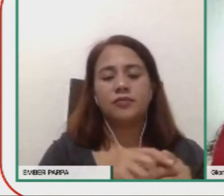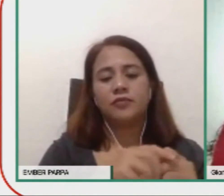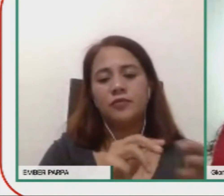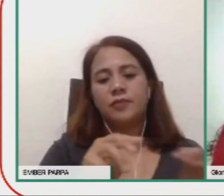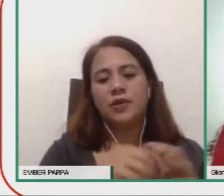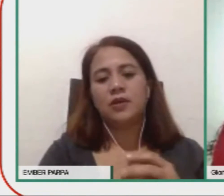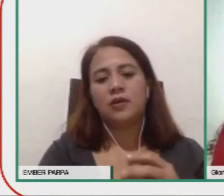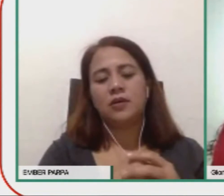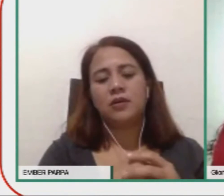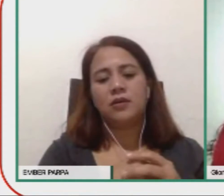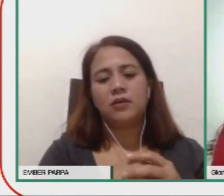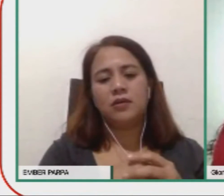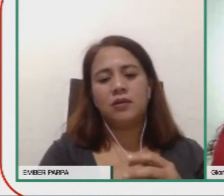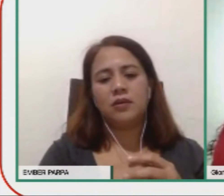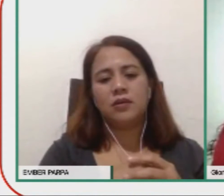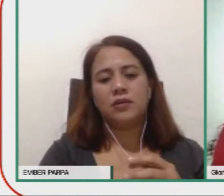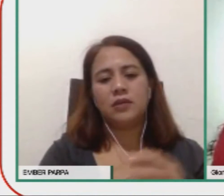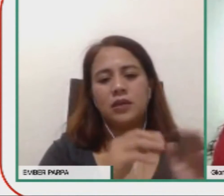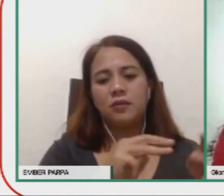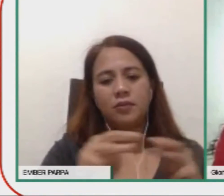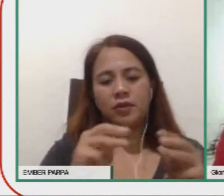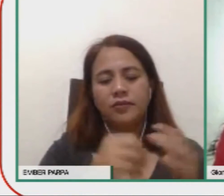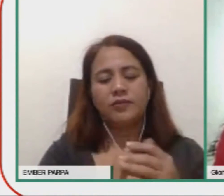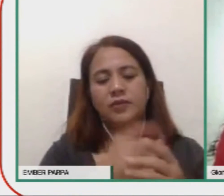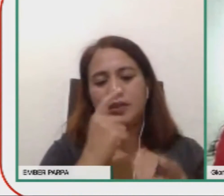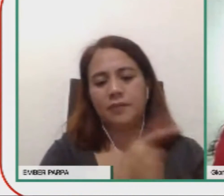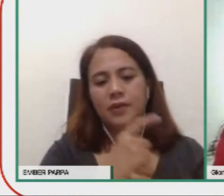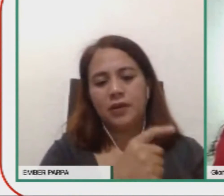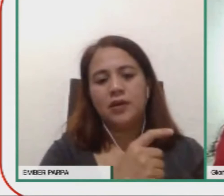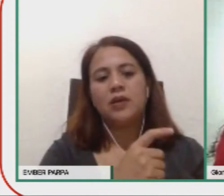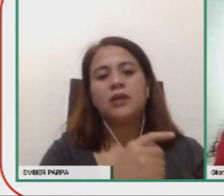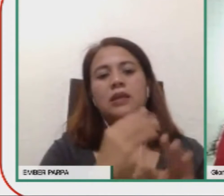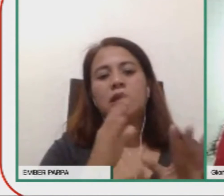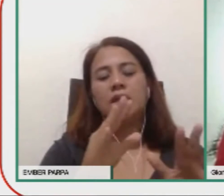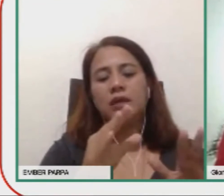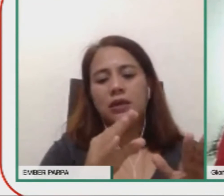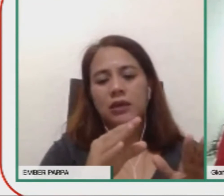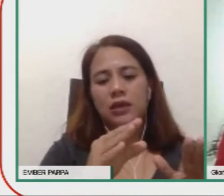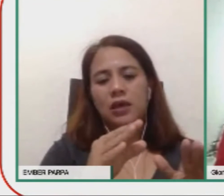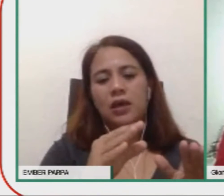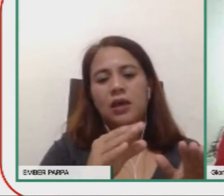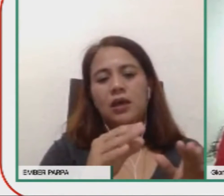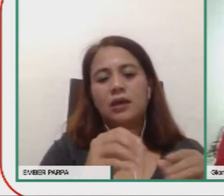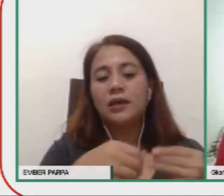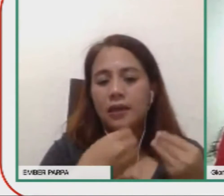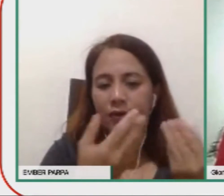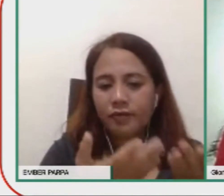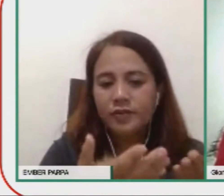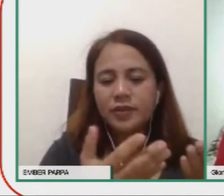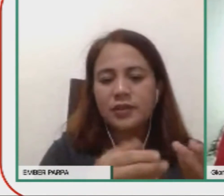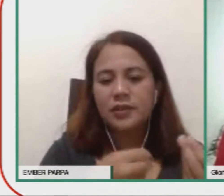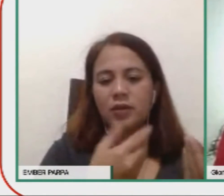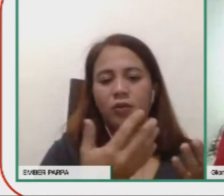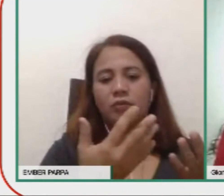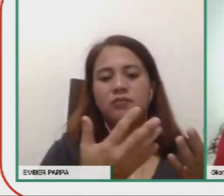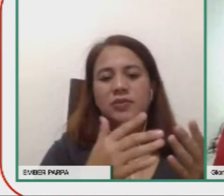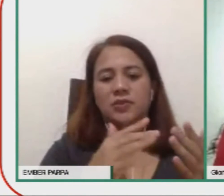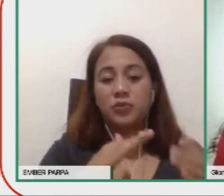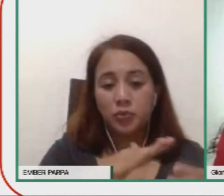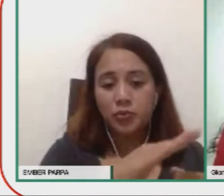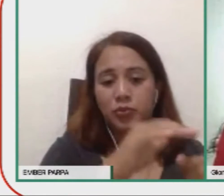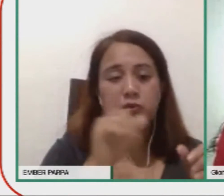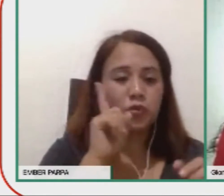para makakilos sila ng maayos, makakarating sa kanilang patutunguhan ng walang aberya. Then,